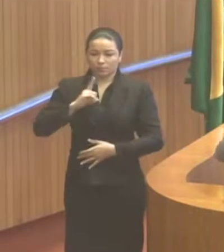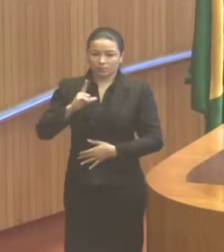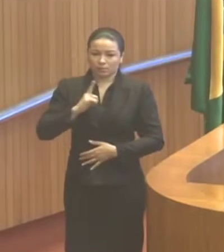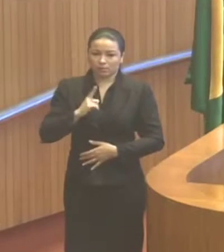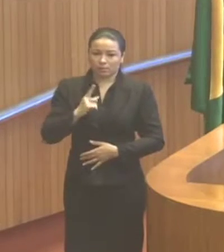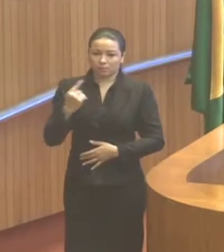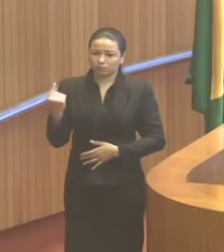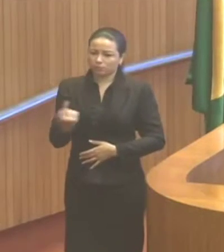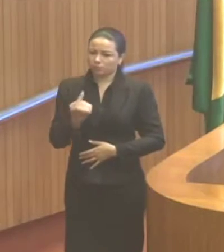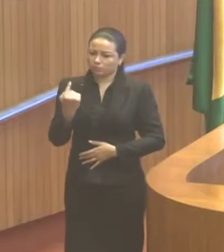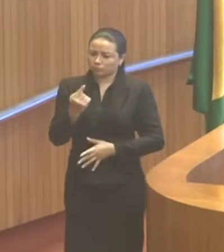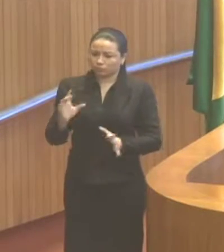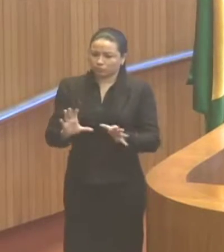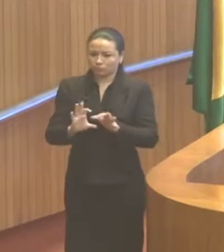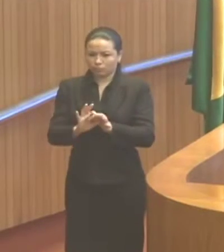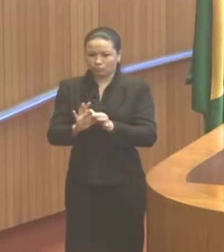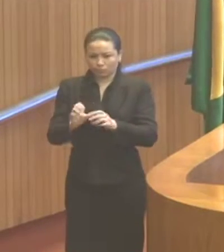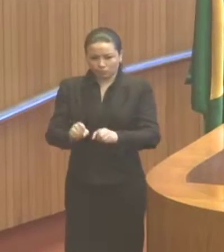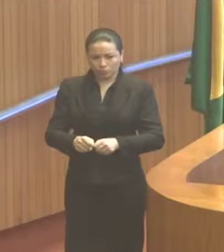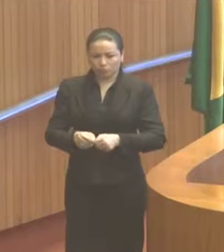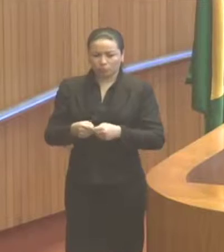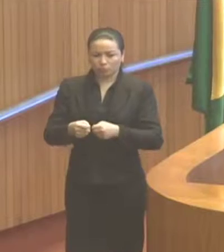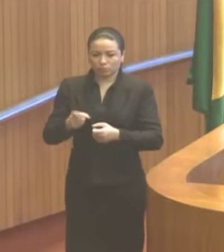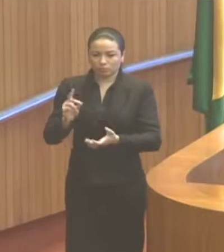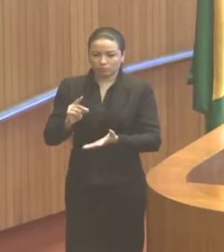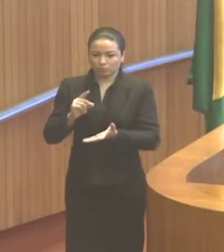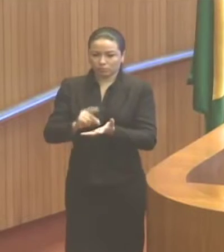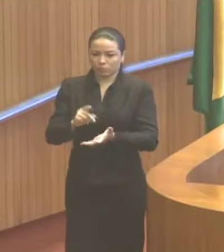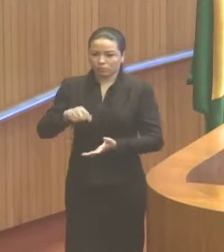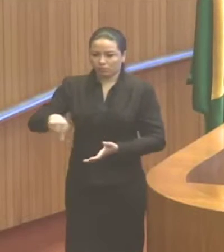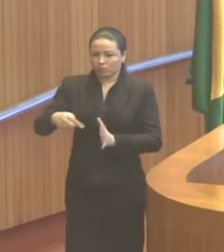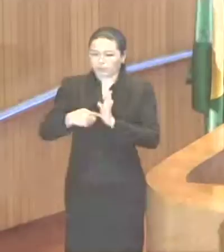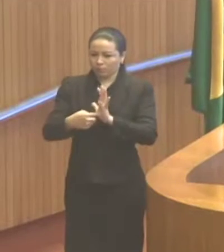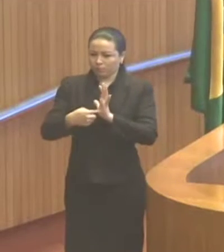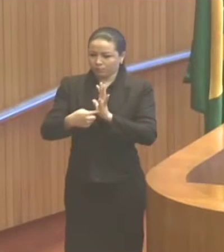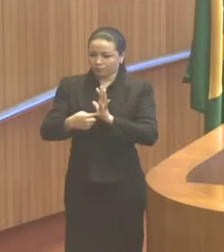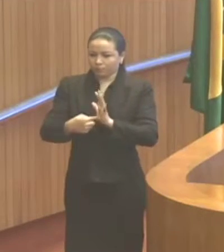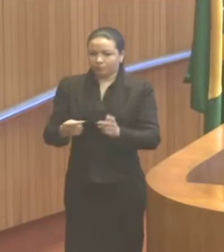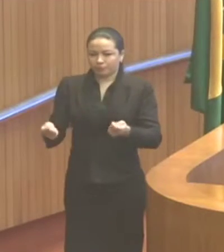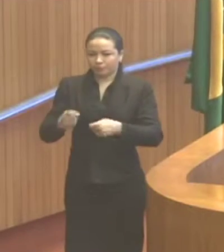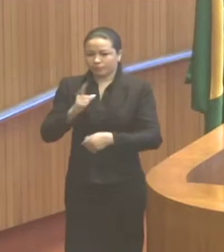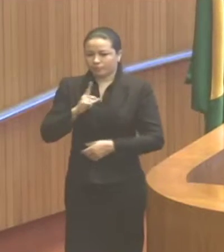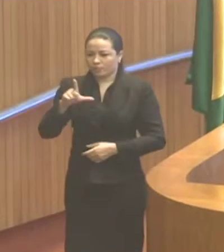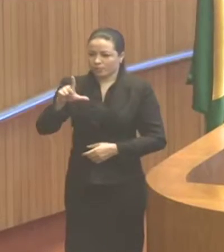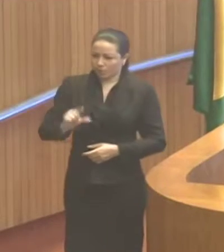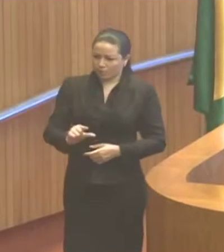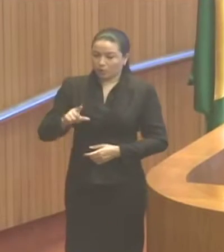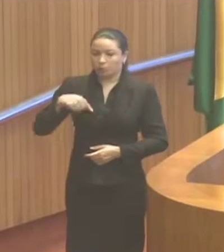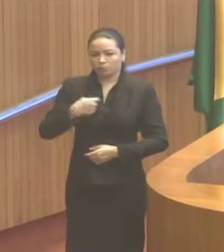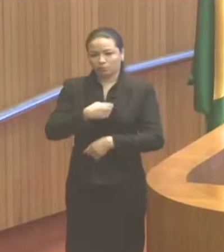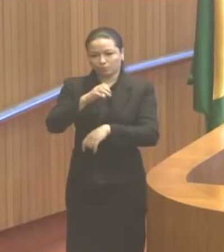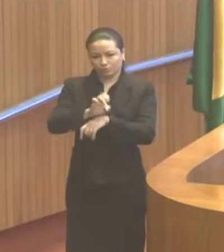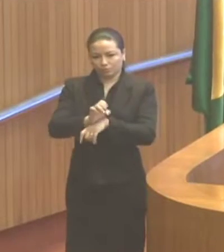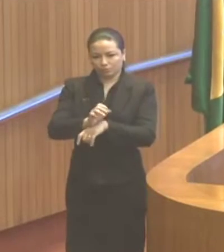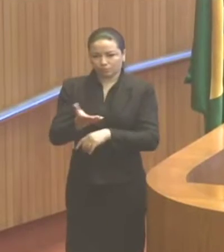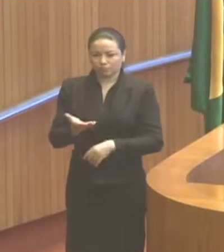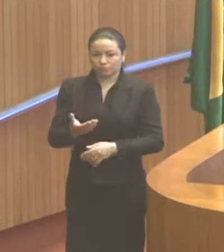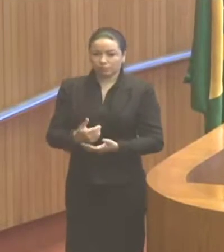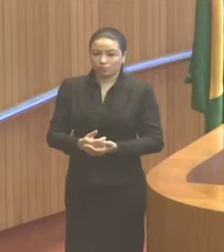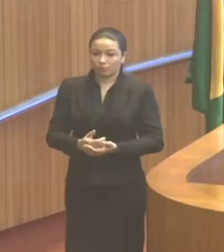uma unidade de forças para que realmente esses indicadores possam ser reduzidos no nosso estado.